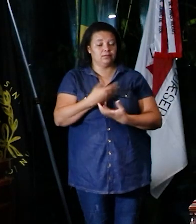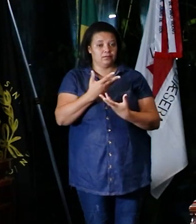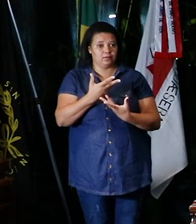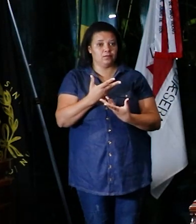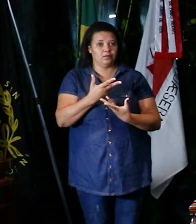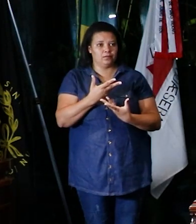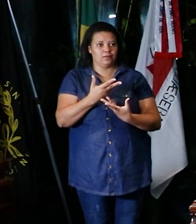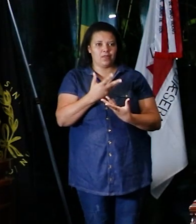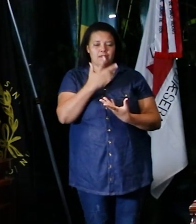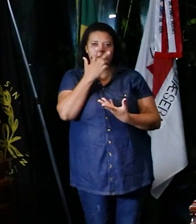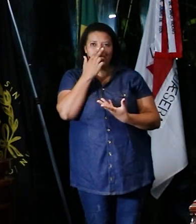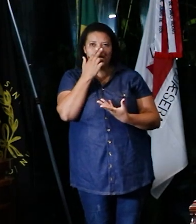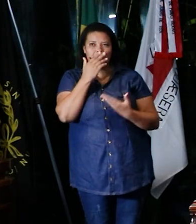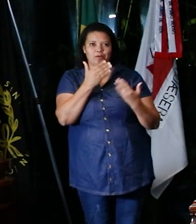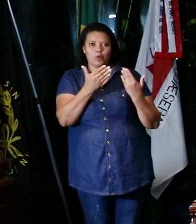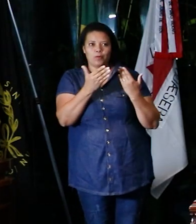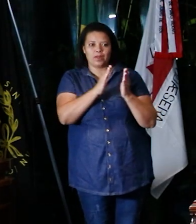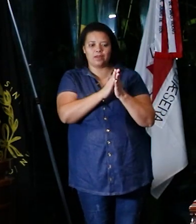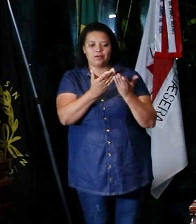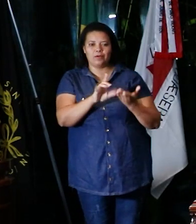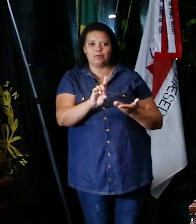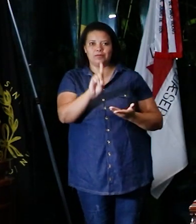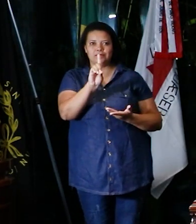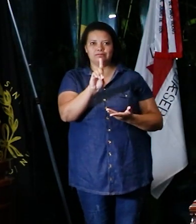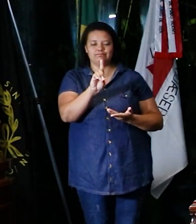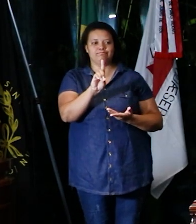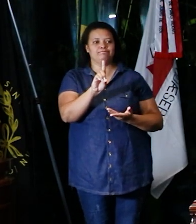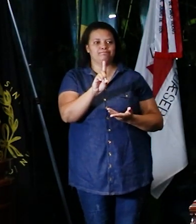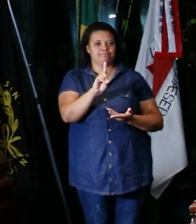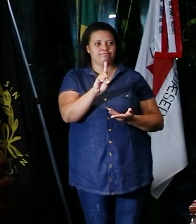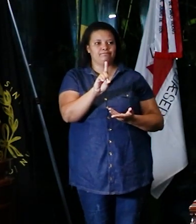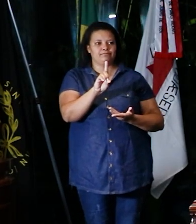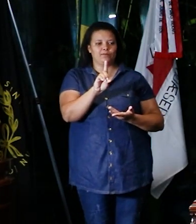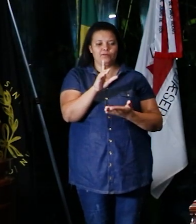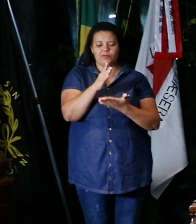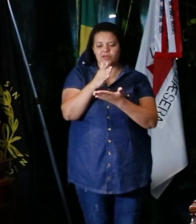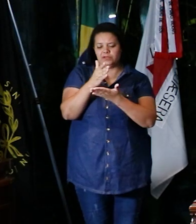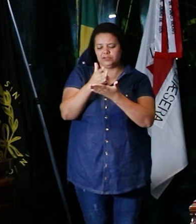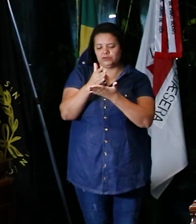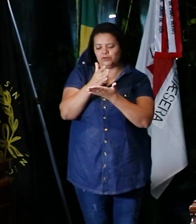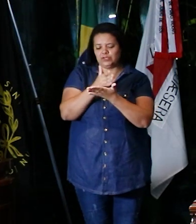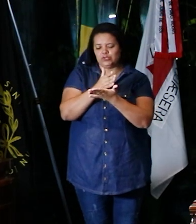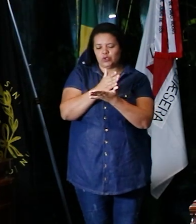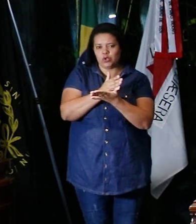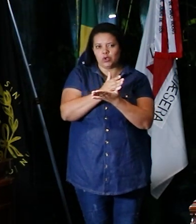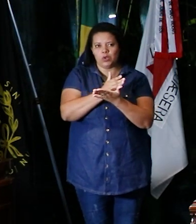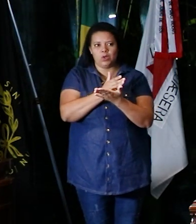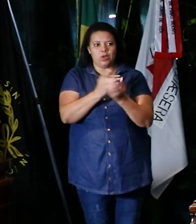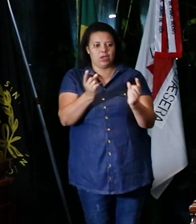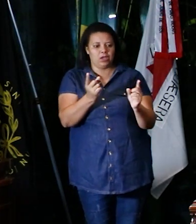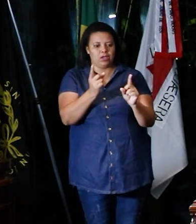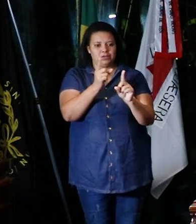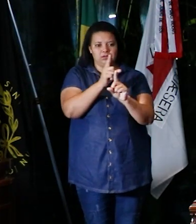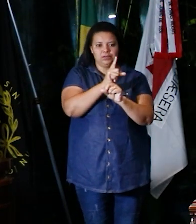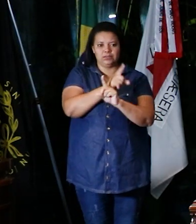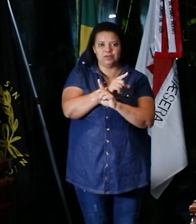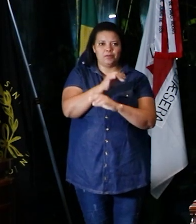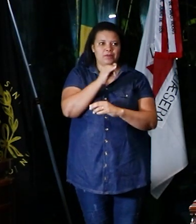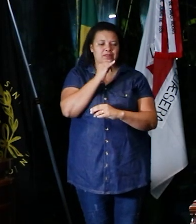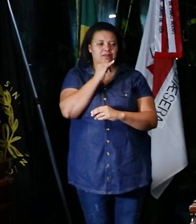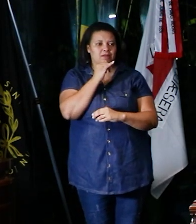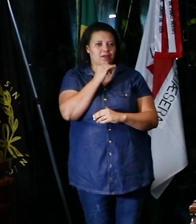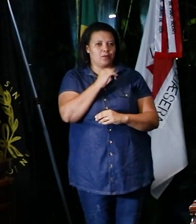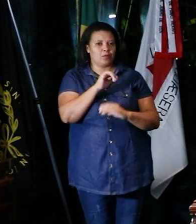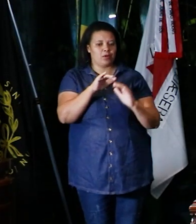estilo bíblico, com os polissíndotos, com as divisões, com as inversões Maracanã chamada